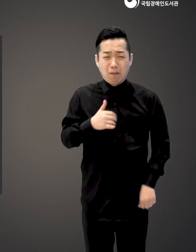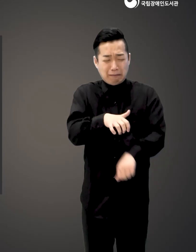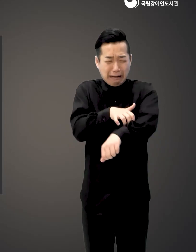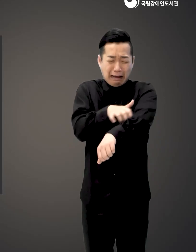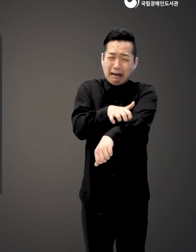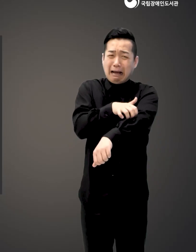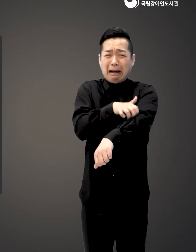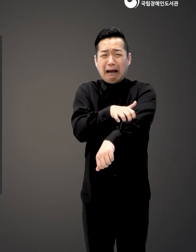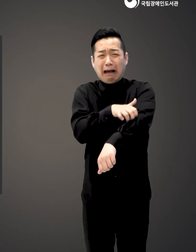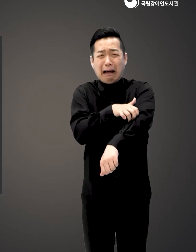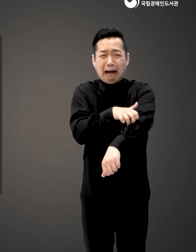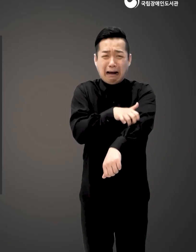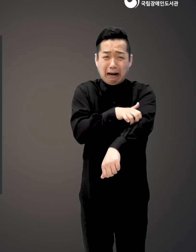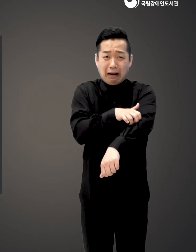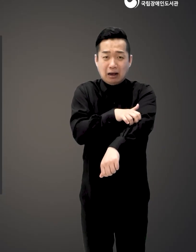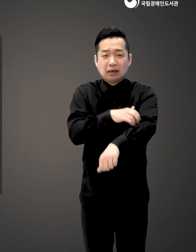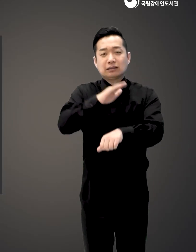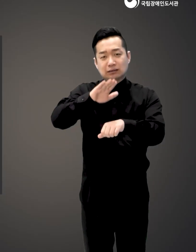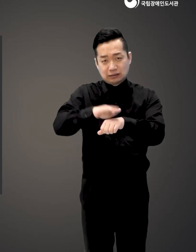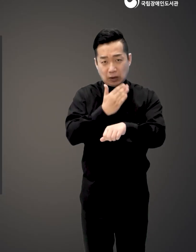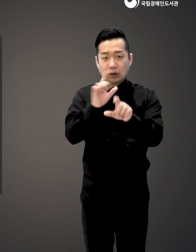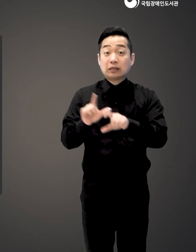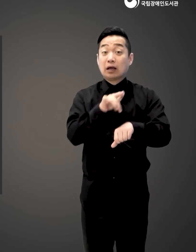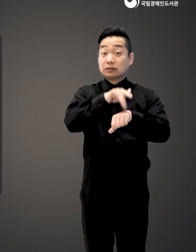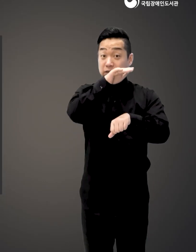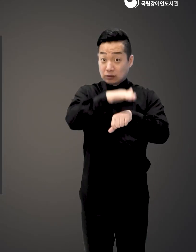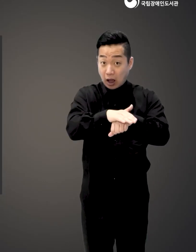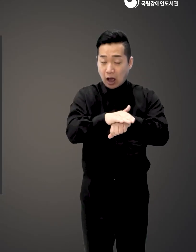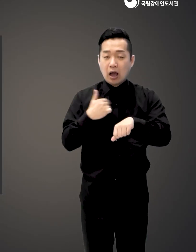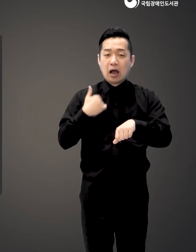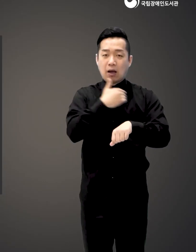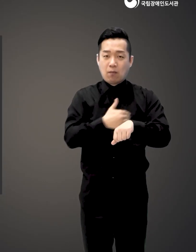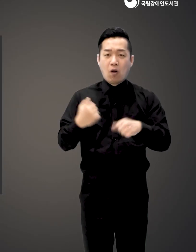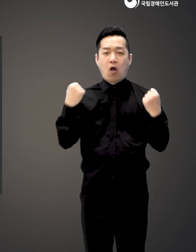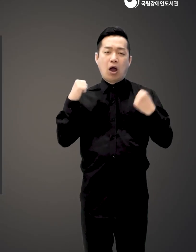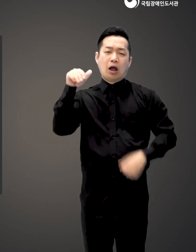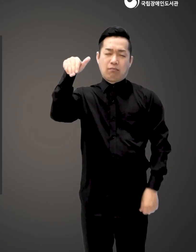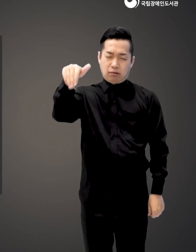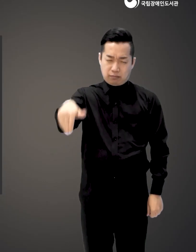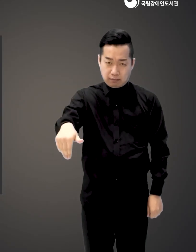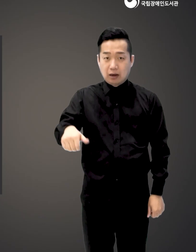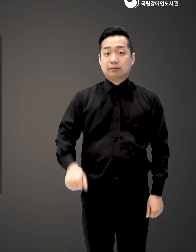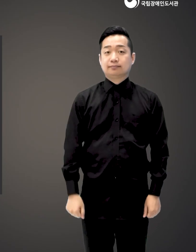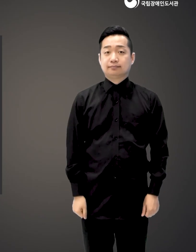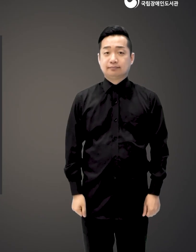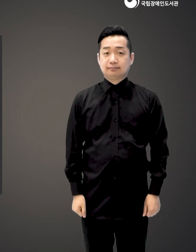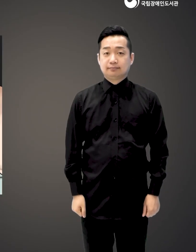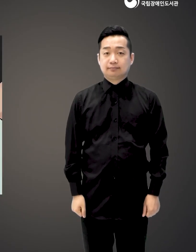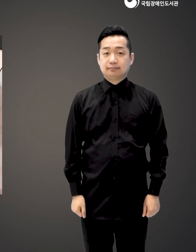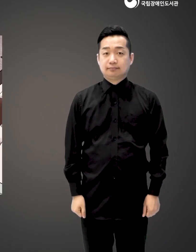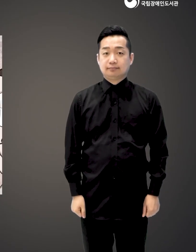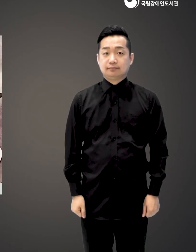몸이 너무 가려워! 잘못된 생활 습관으로 내 몸이 망가졌다.